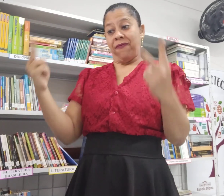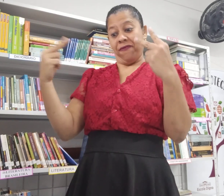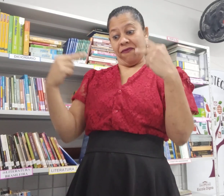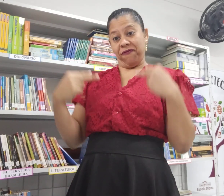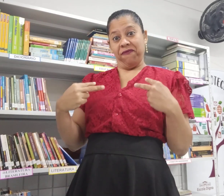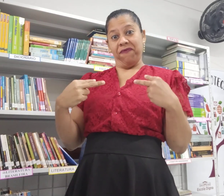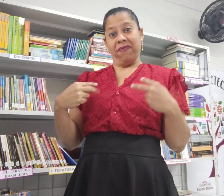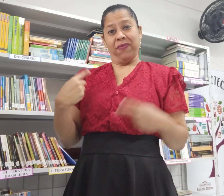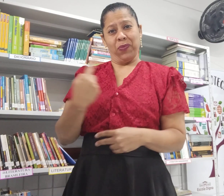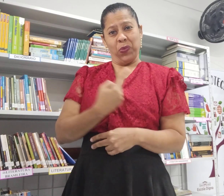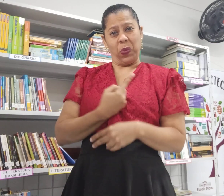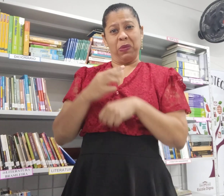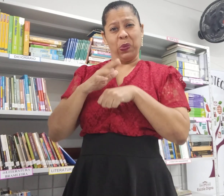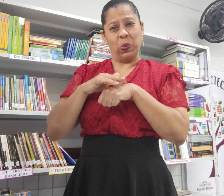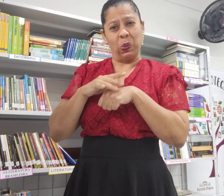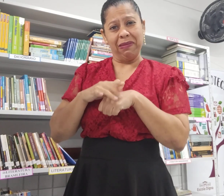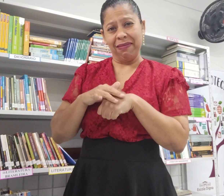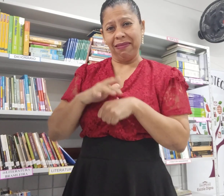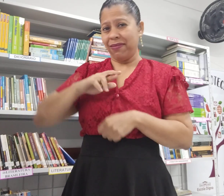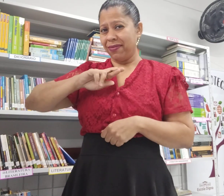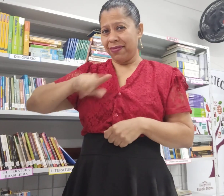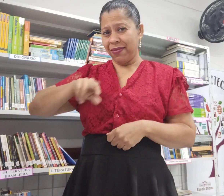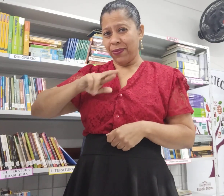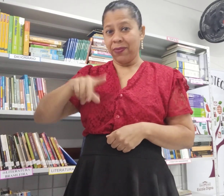doentes, segundo as duas autoras.